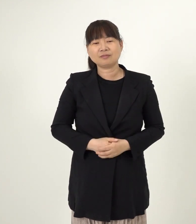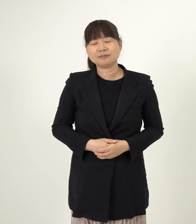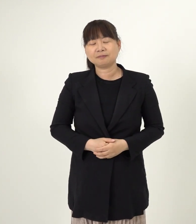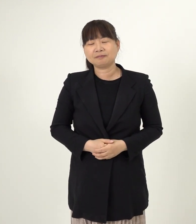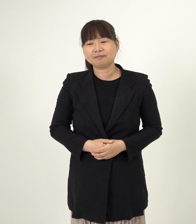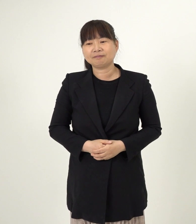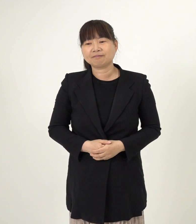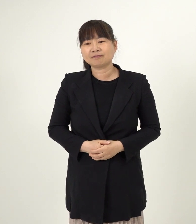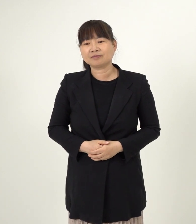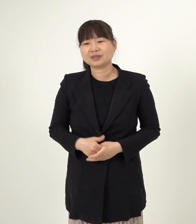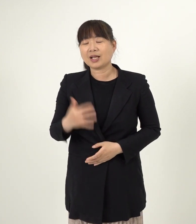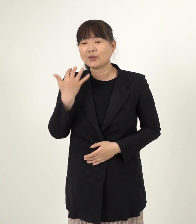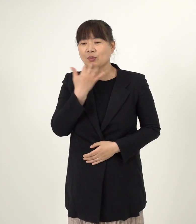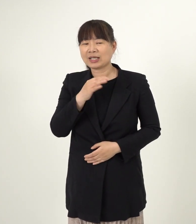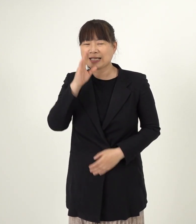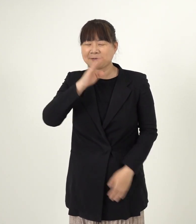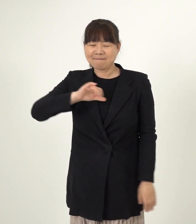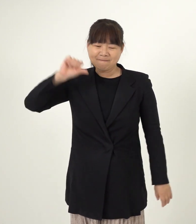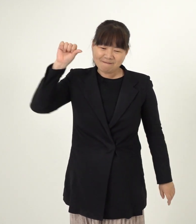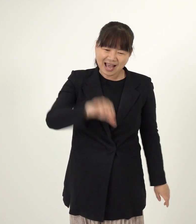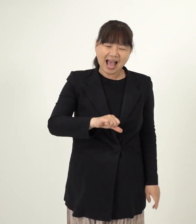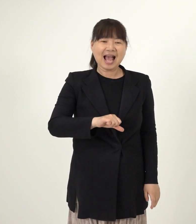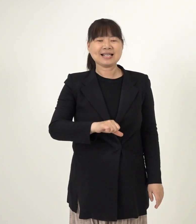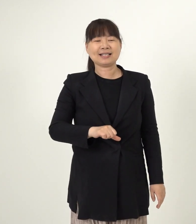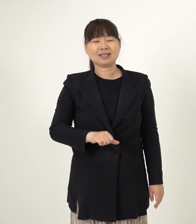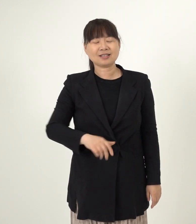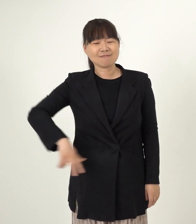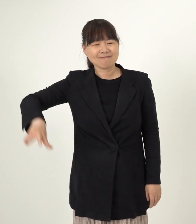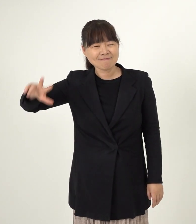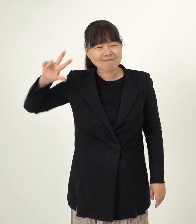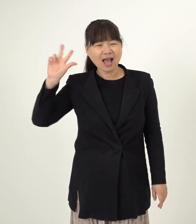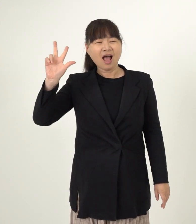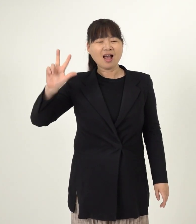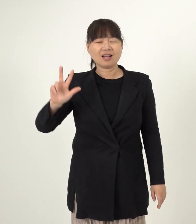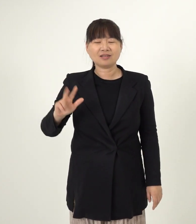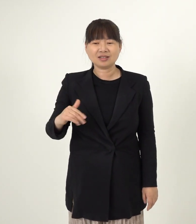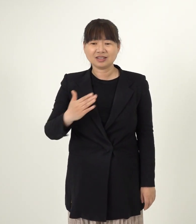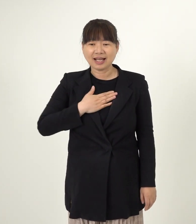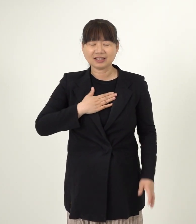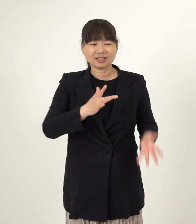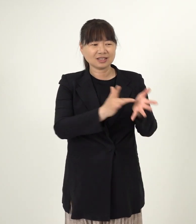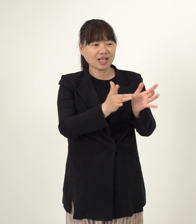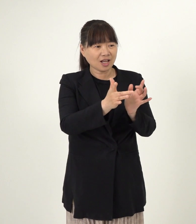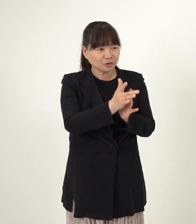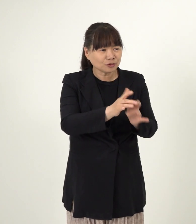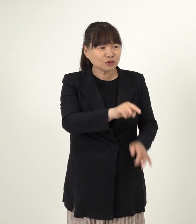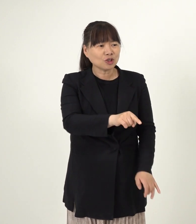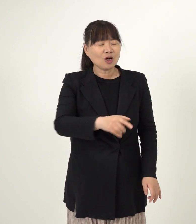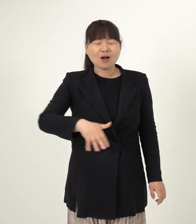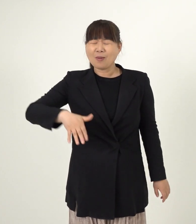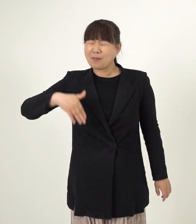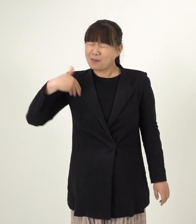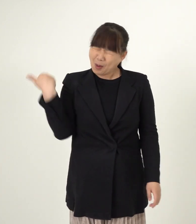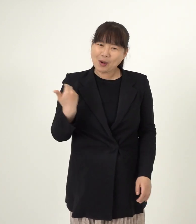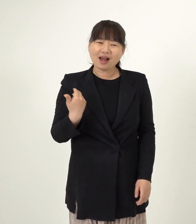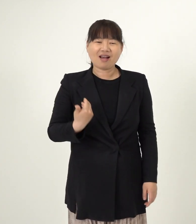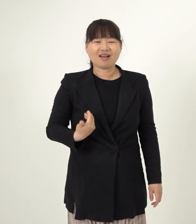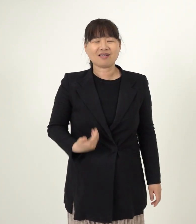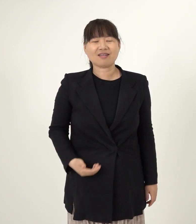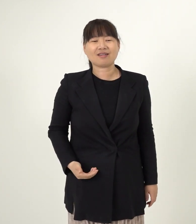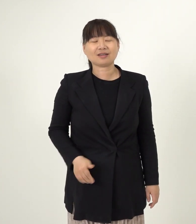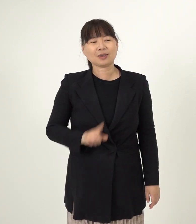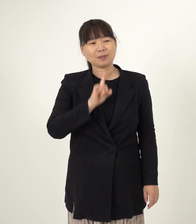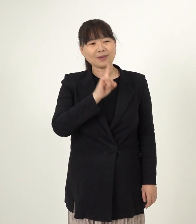뭐하며? 저주하며 맹세하여 이르되 나는 그 사람을 알지 못하노라. 자,